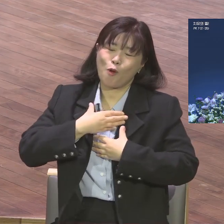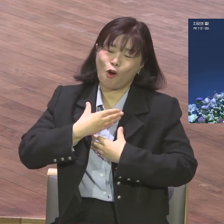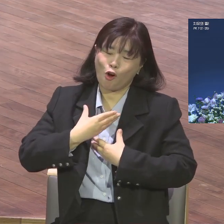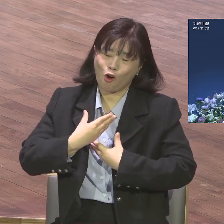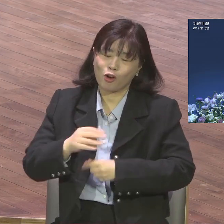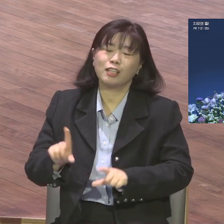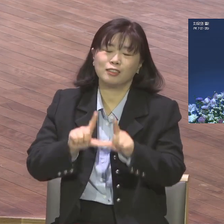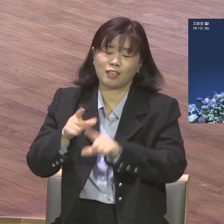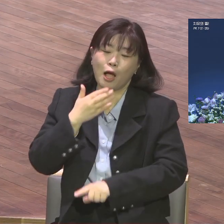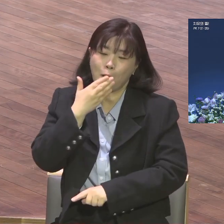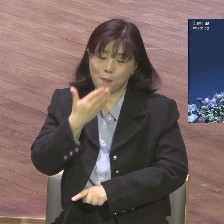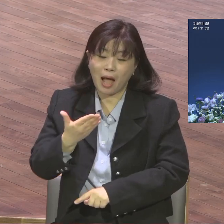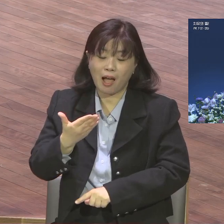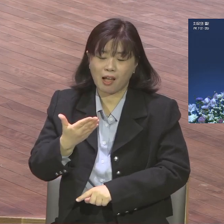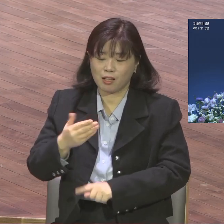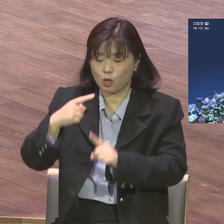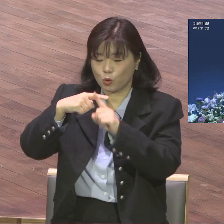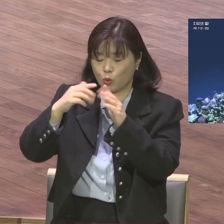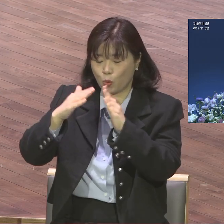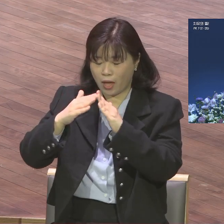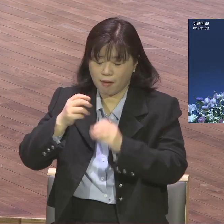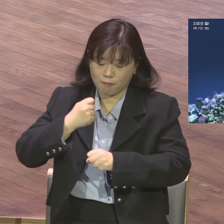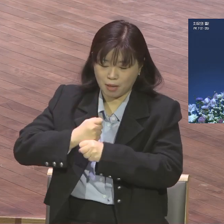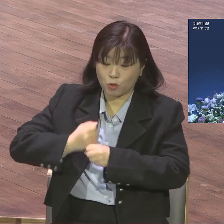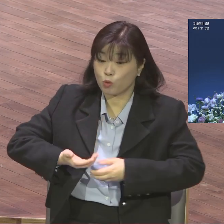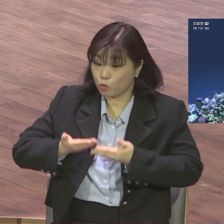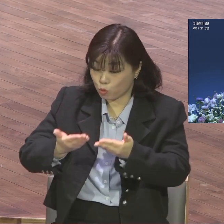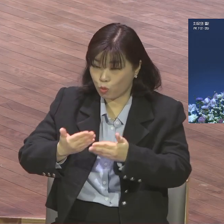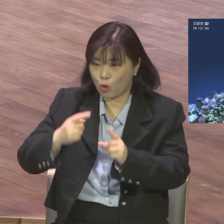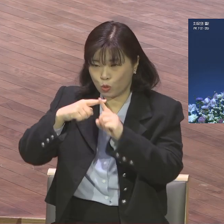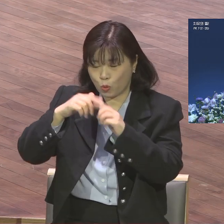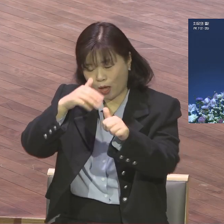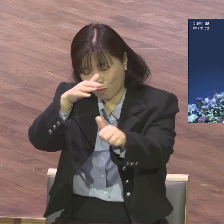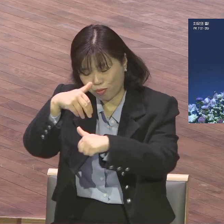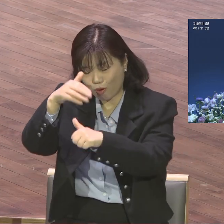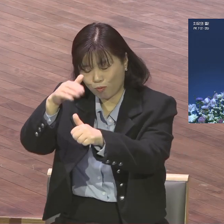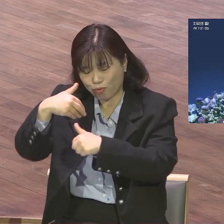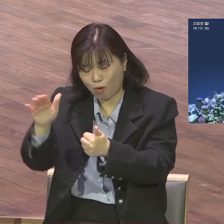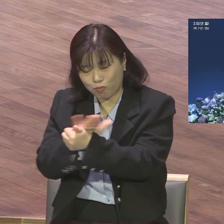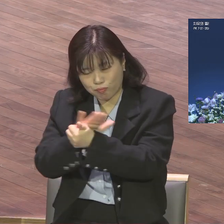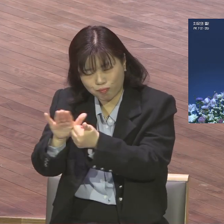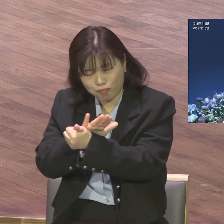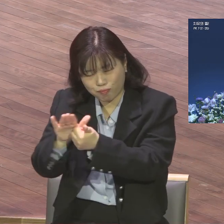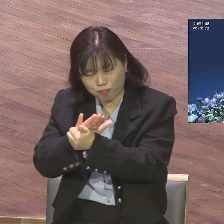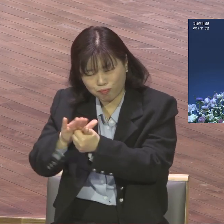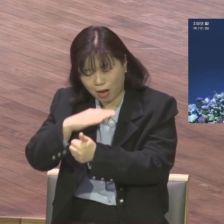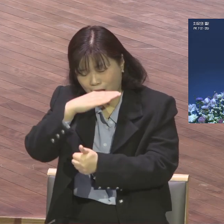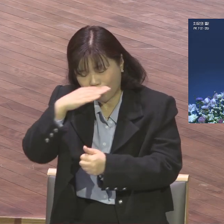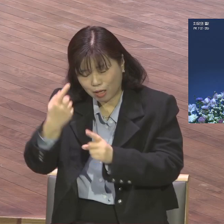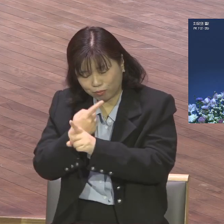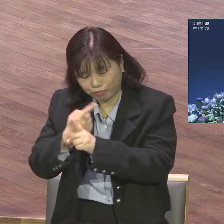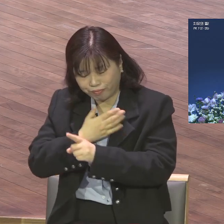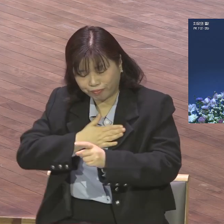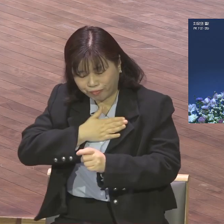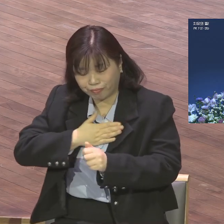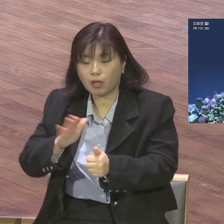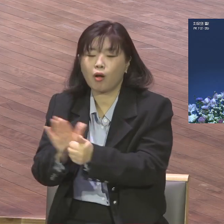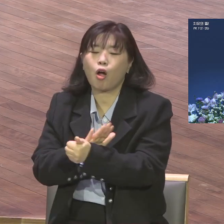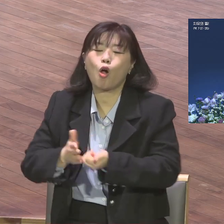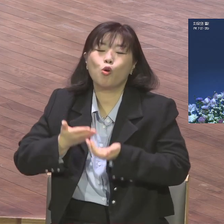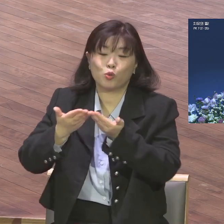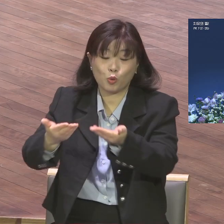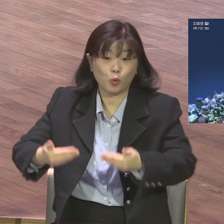영적 분위기 시스템을 우리 갖추어가야 돼요. 그리고 치유의 뜰 남녀노소 빈부기 전 상관이